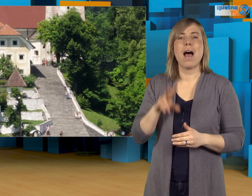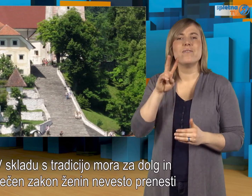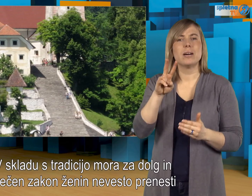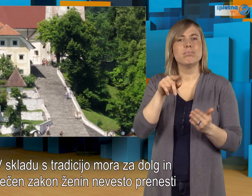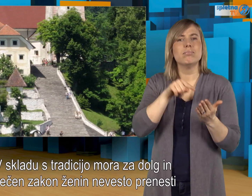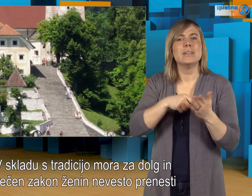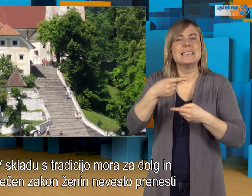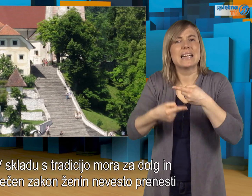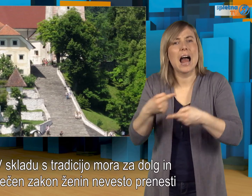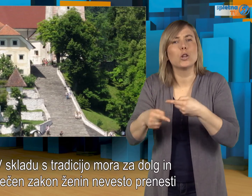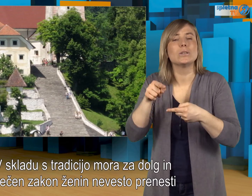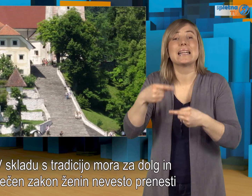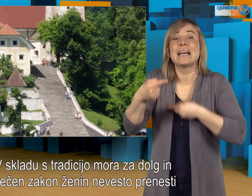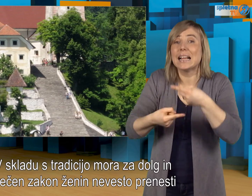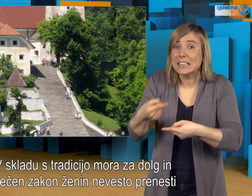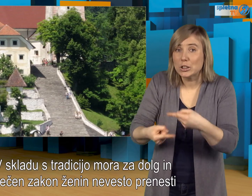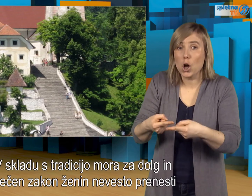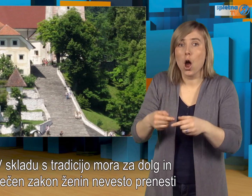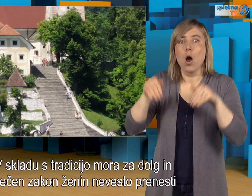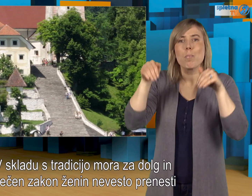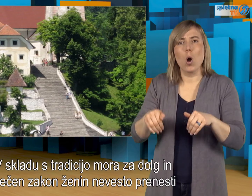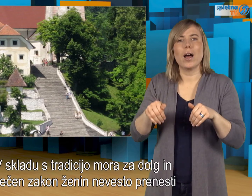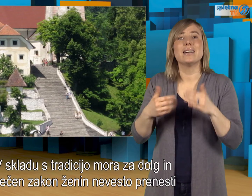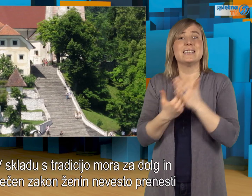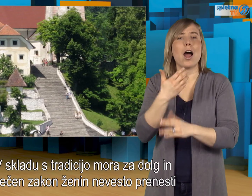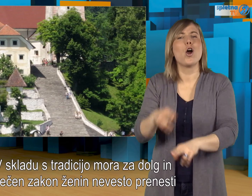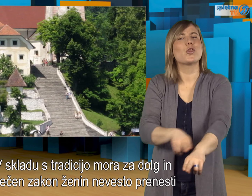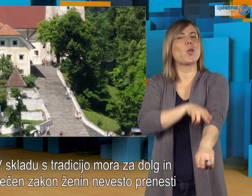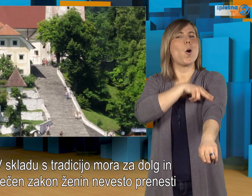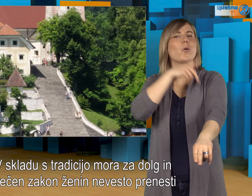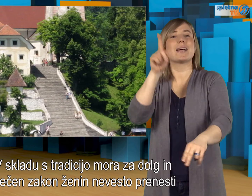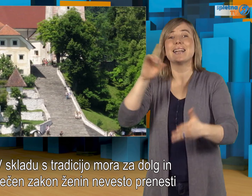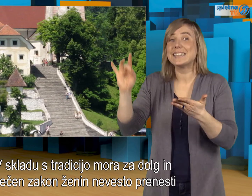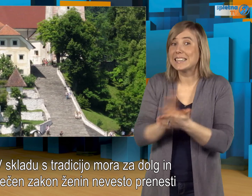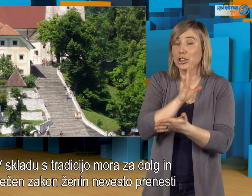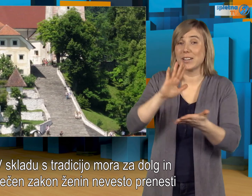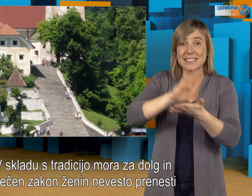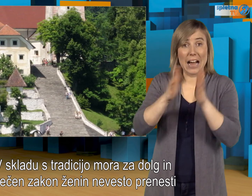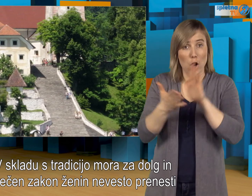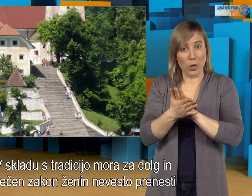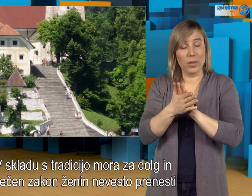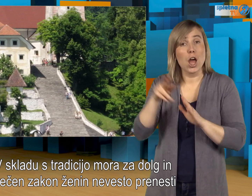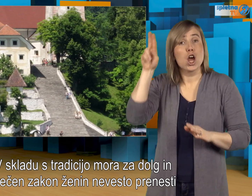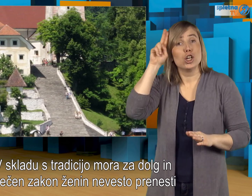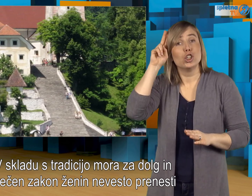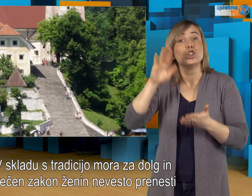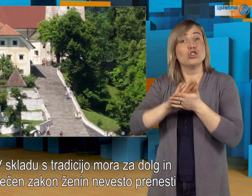V skladu s tradicijo mora za dolg in srečen zakon ženi in nevesto nesti v naročju po 99